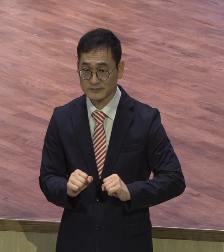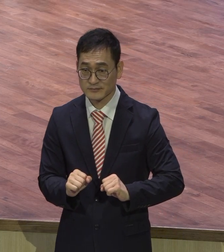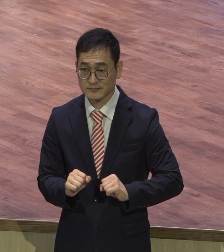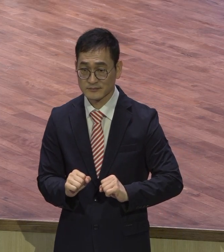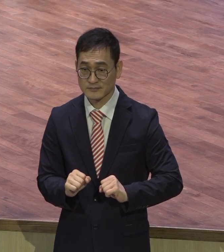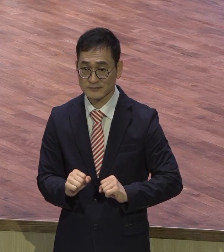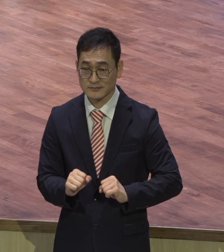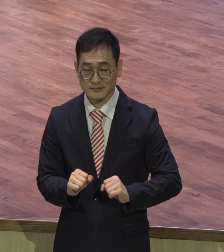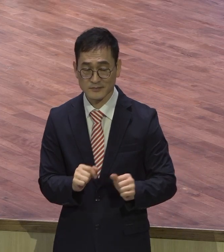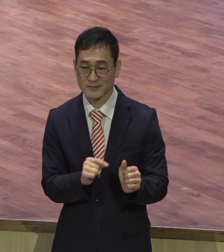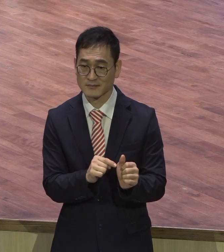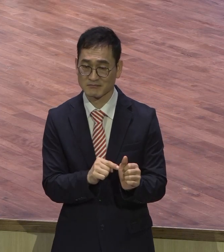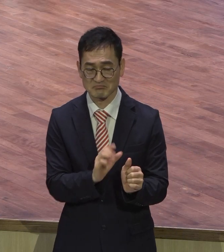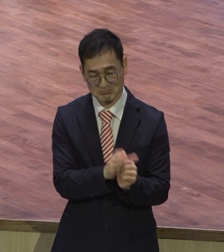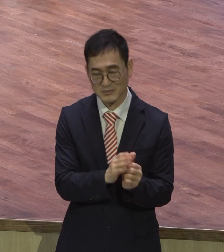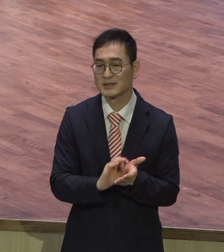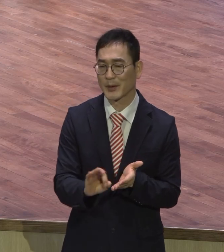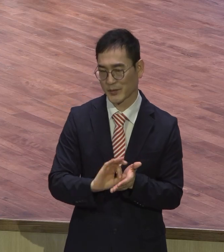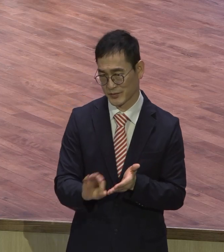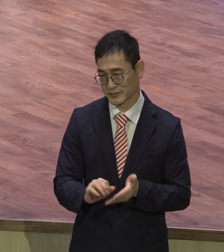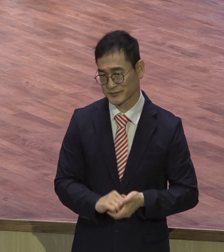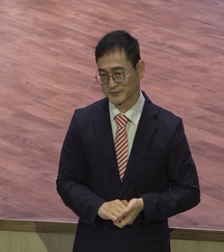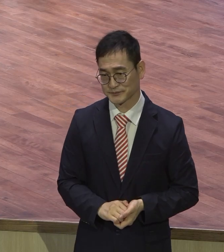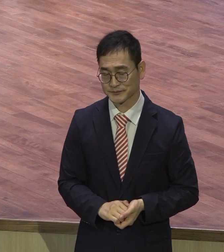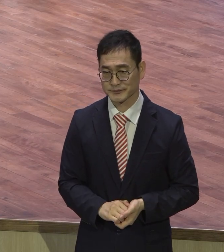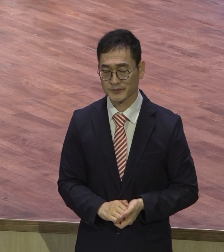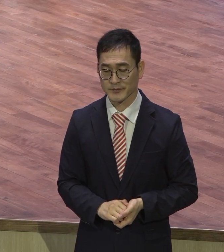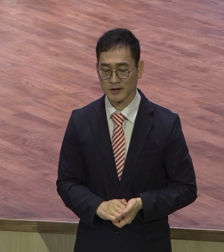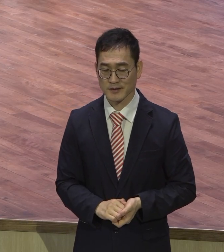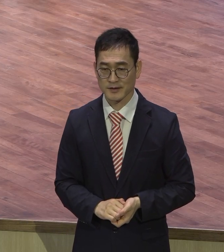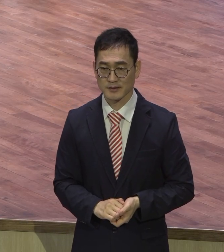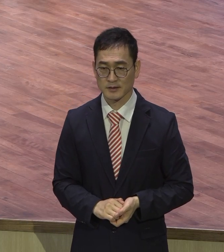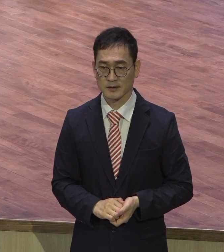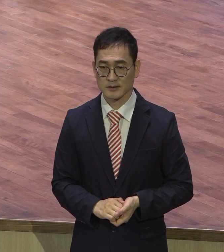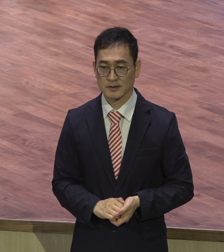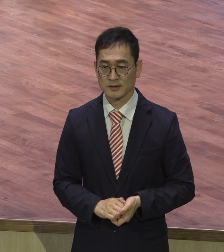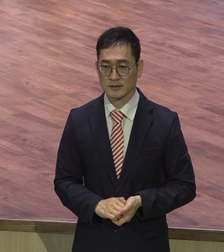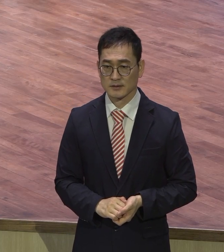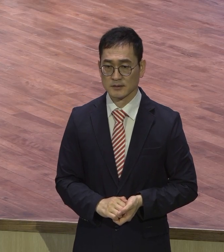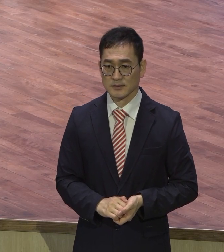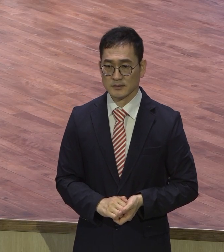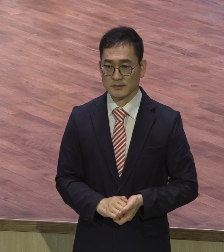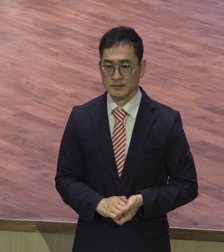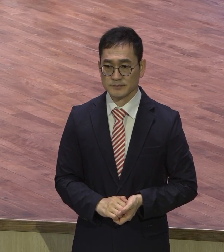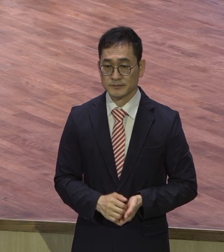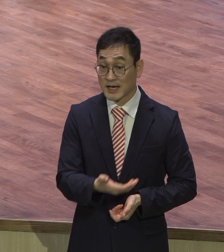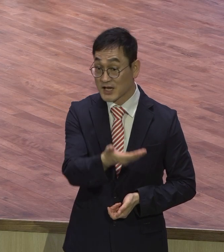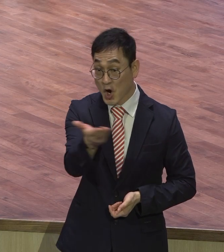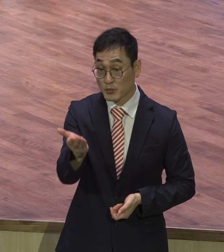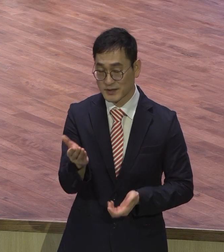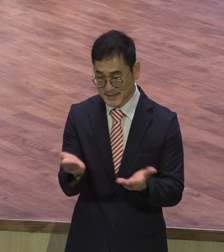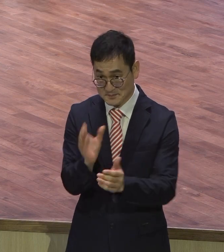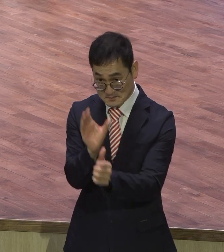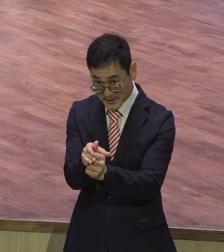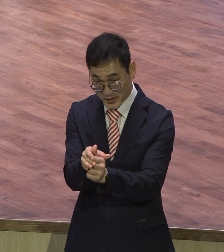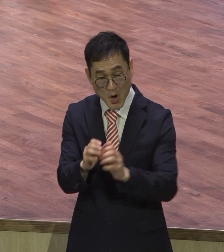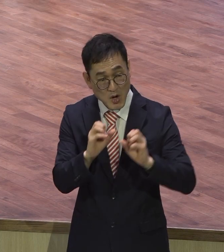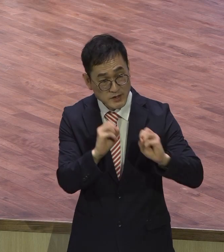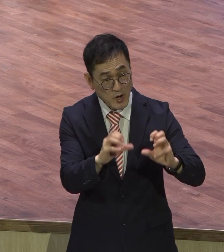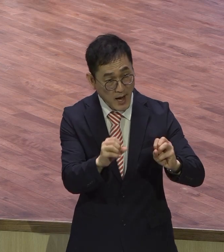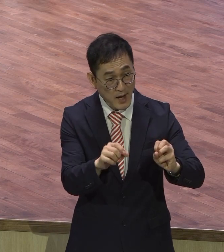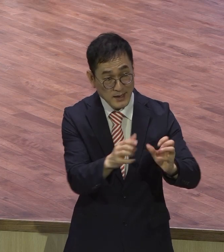여러분을 통해서 누가 변화될지 몰라요 보금가지 여름을 통해서